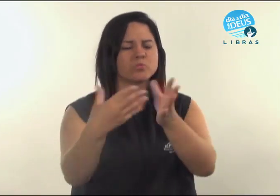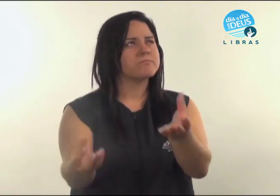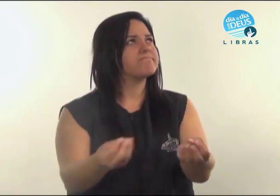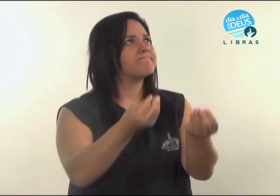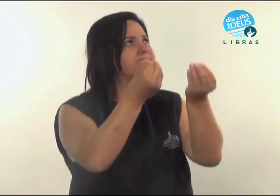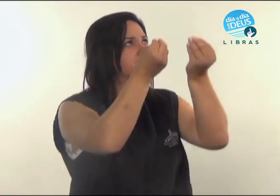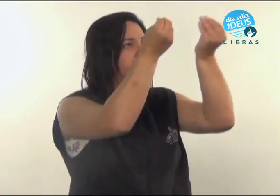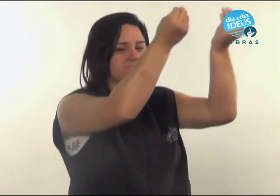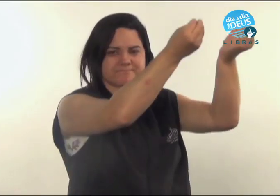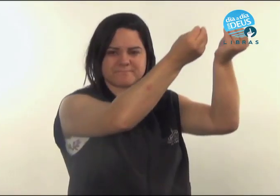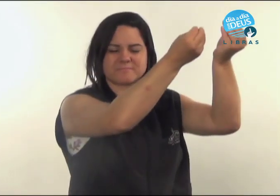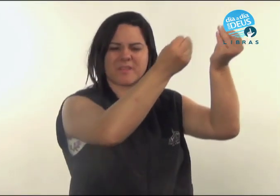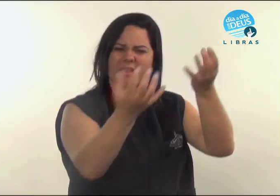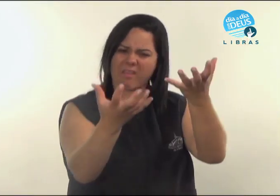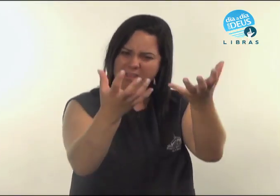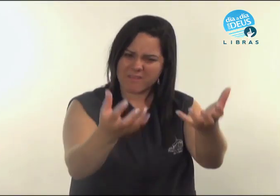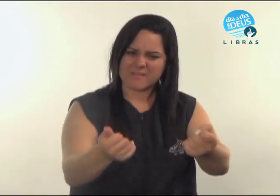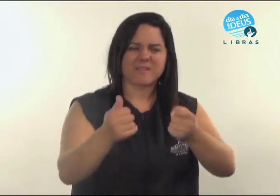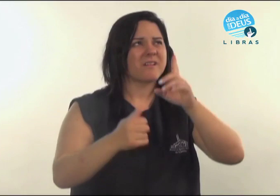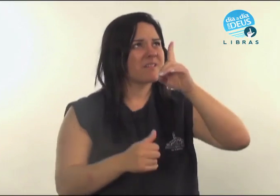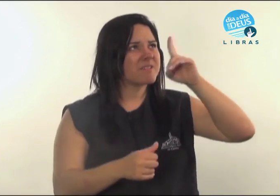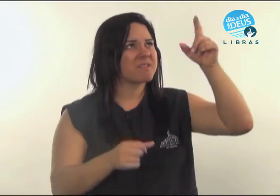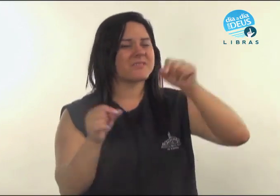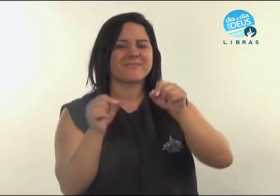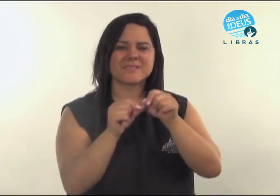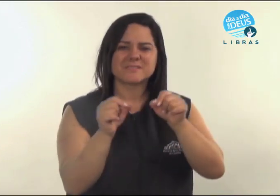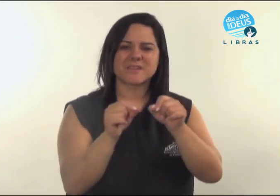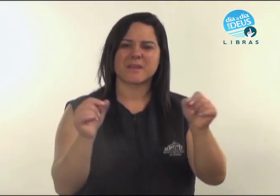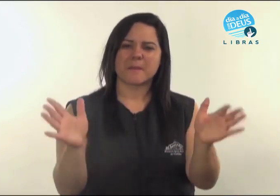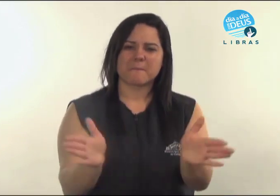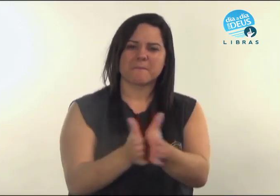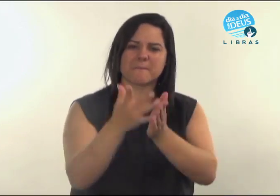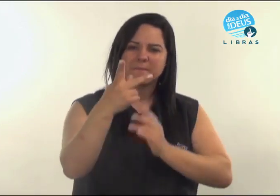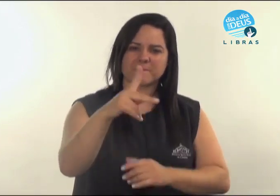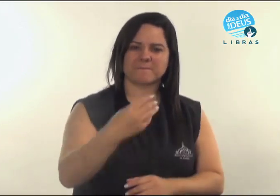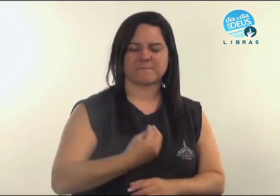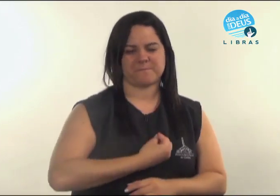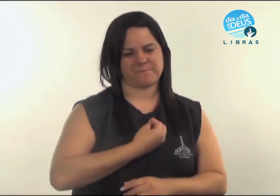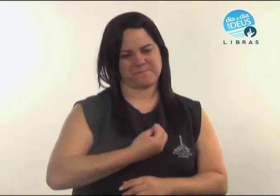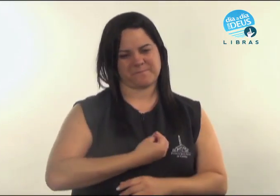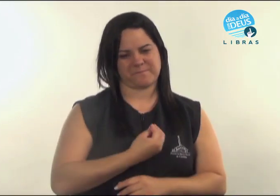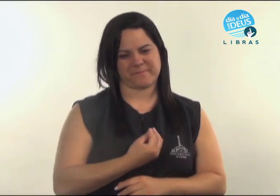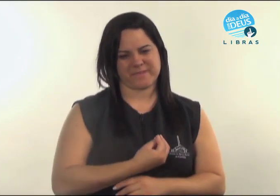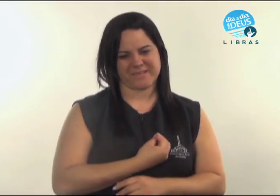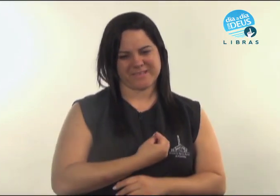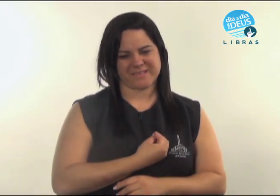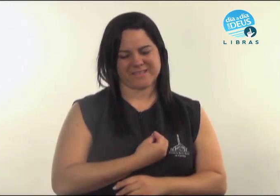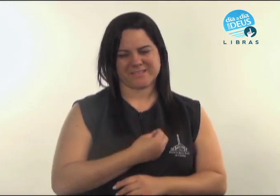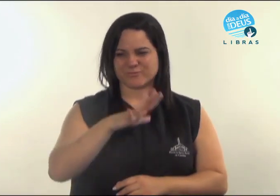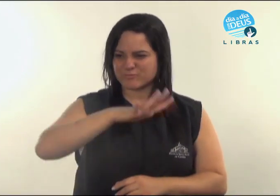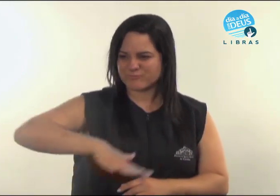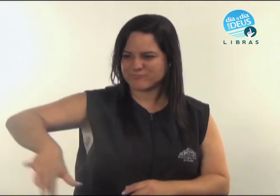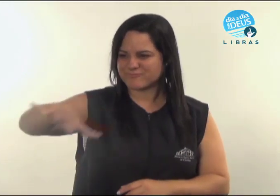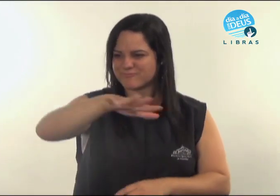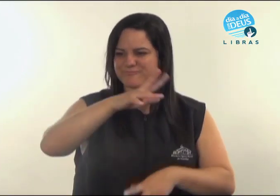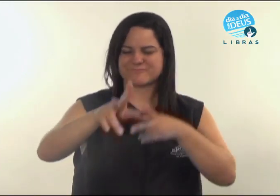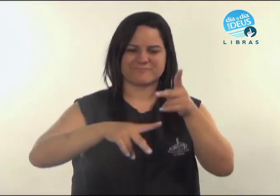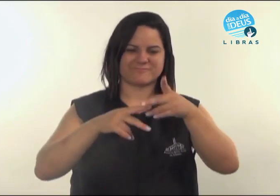sonhos nas mãos de Deus. E deixa Deus fazer os seus milagres no meio